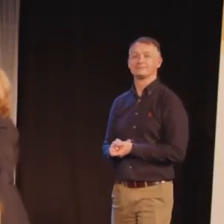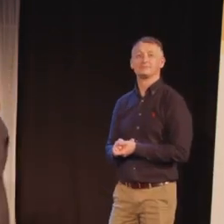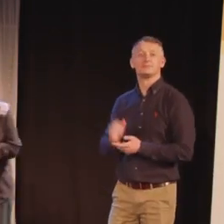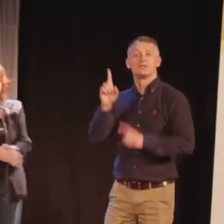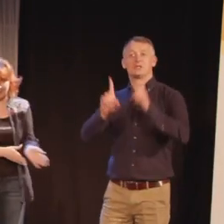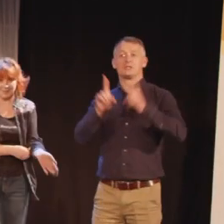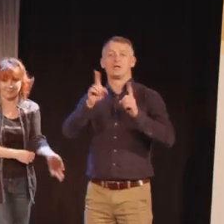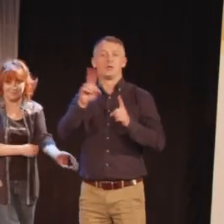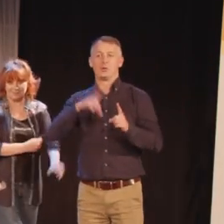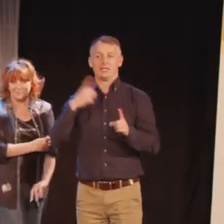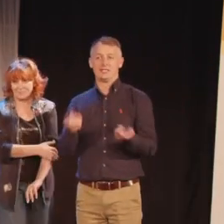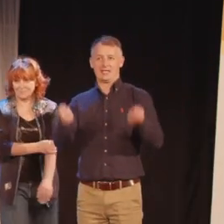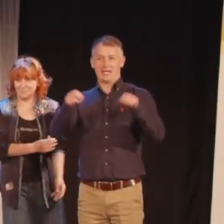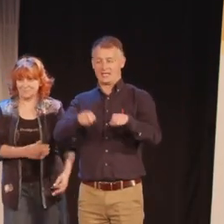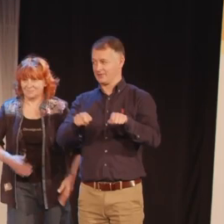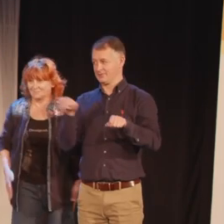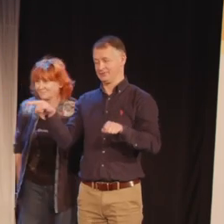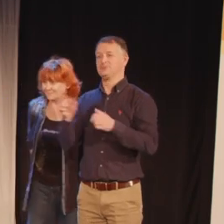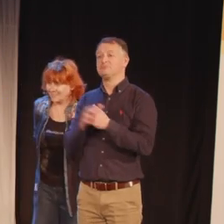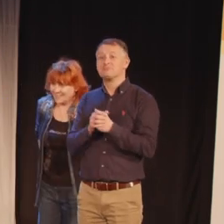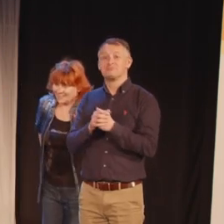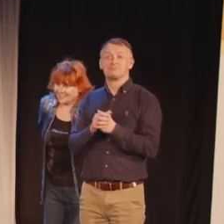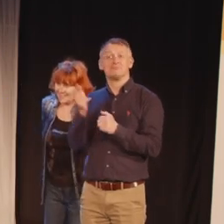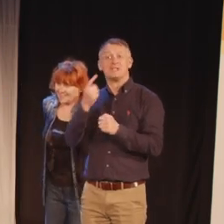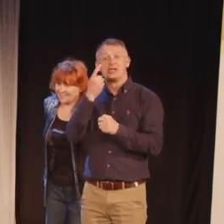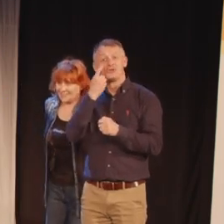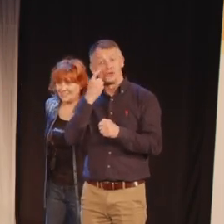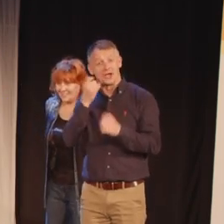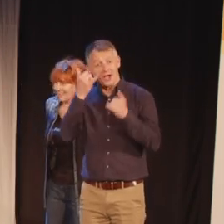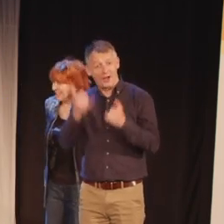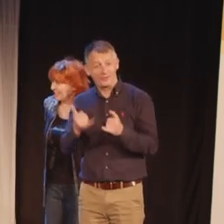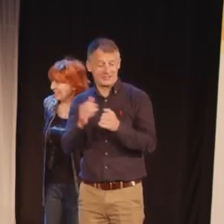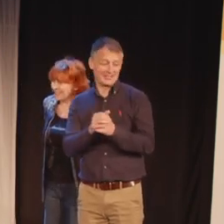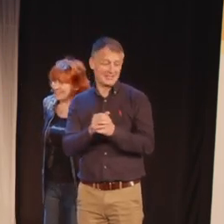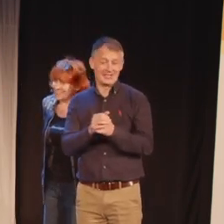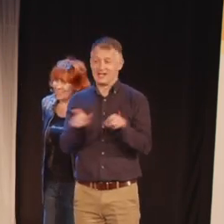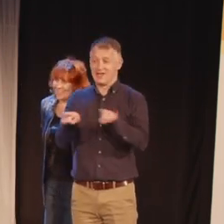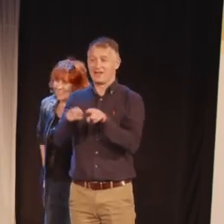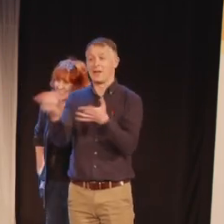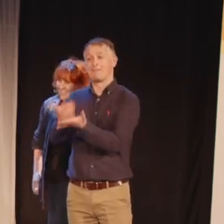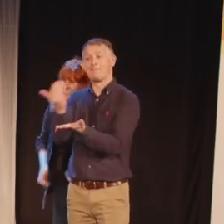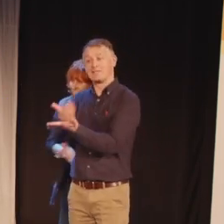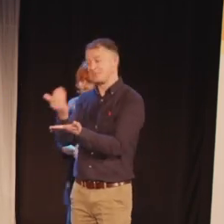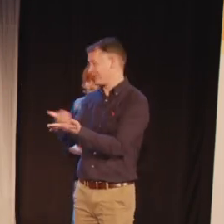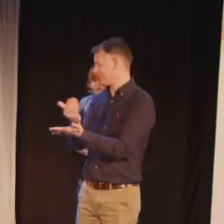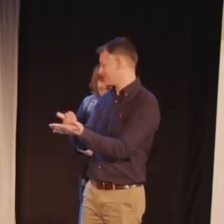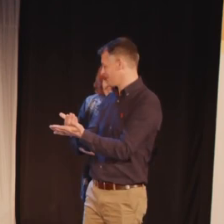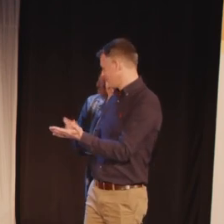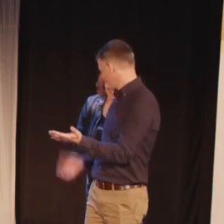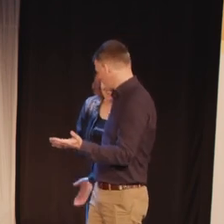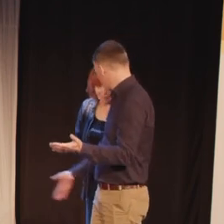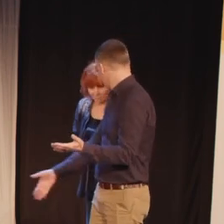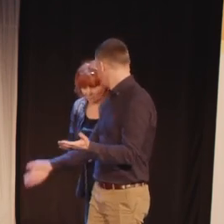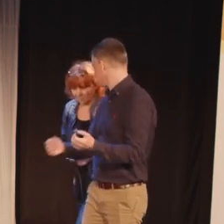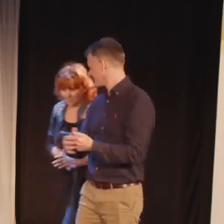Dacă nu există încheiere, voi încerca eu să fiu așa ca în basme, da? Să facem o